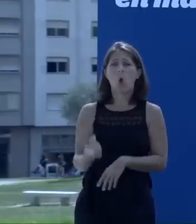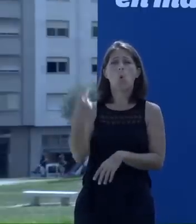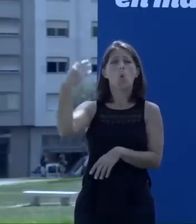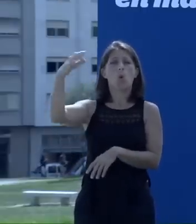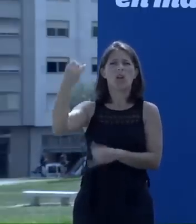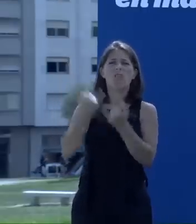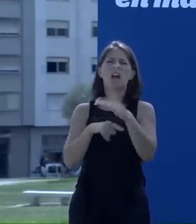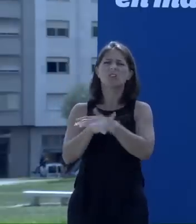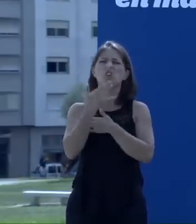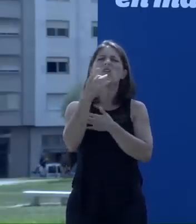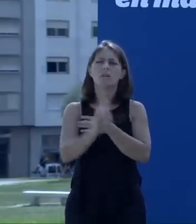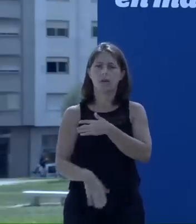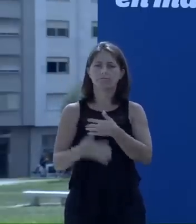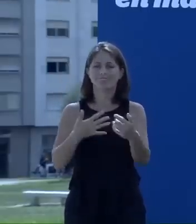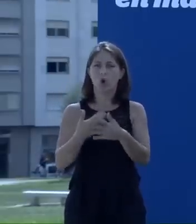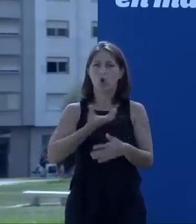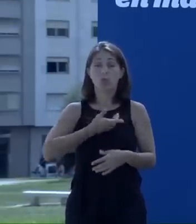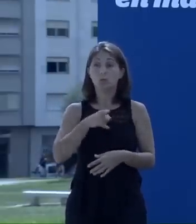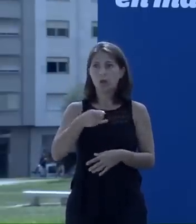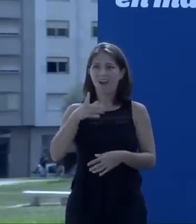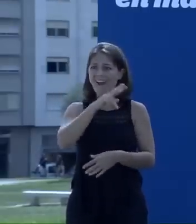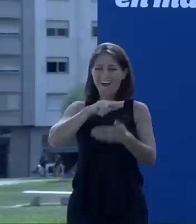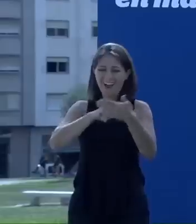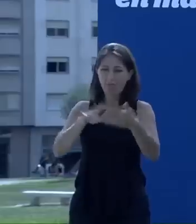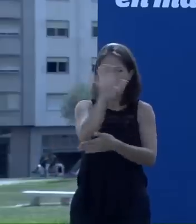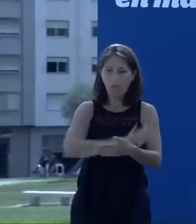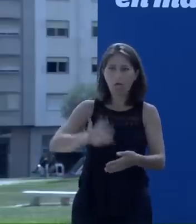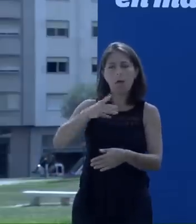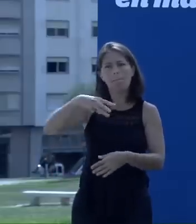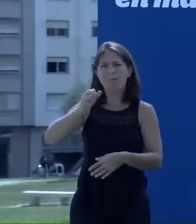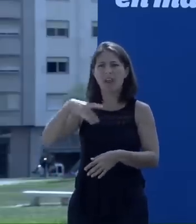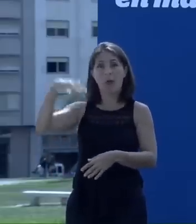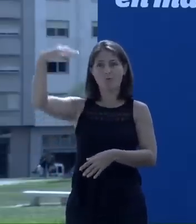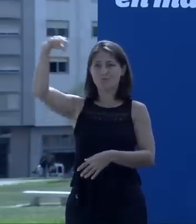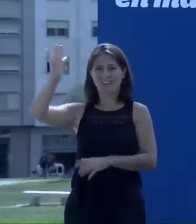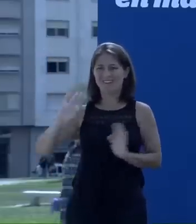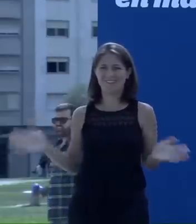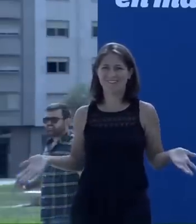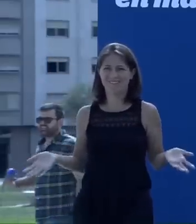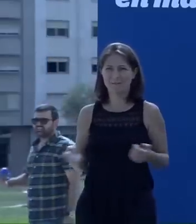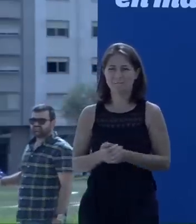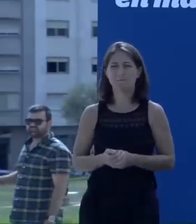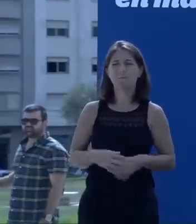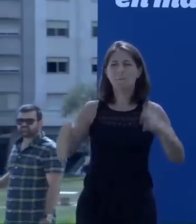polo Concello. Coa actual equipa de goberno, co novo alcalde que vai entrar o próximo luns, Félix.